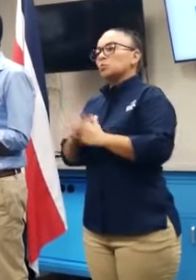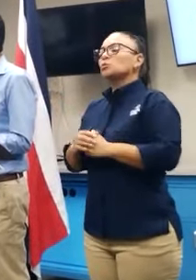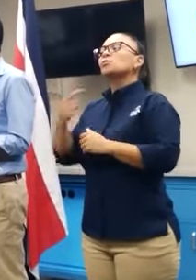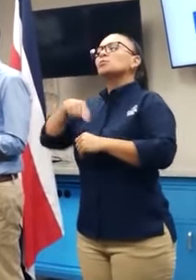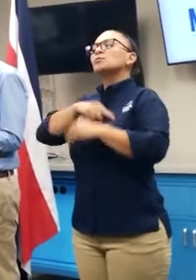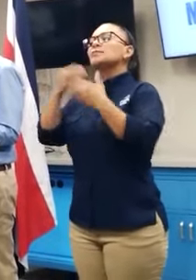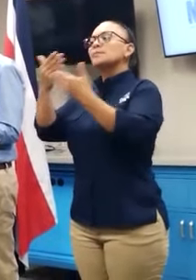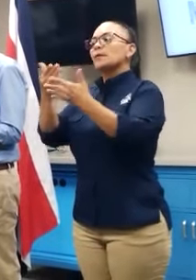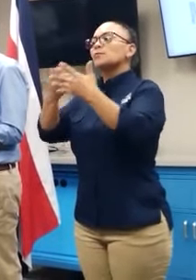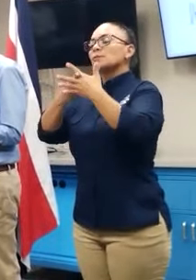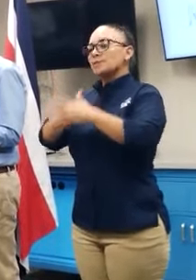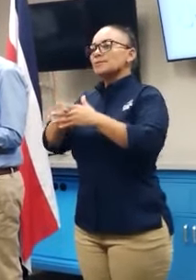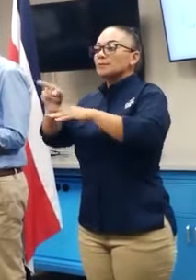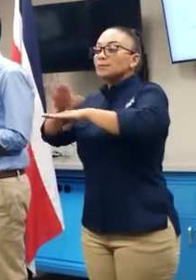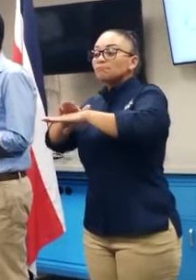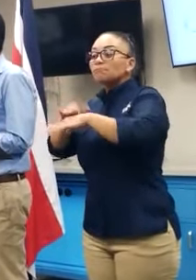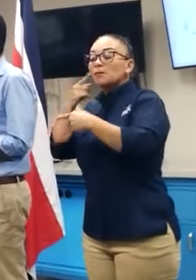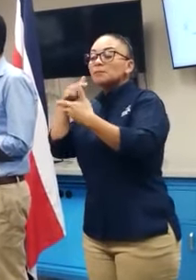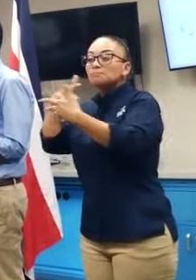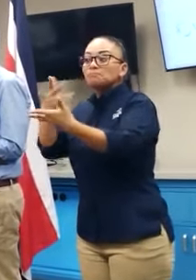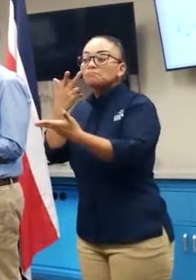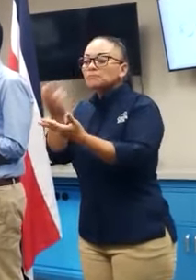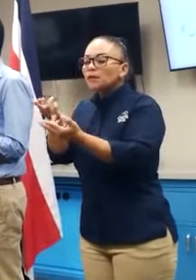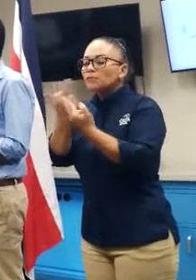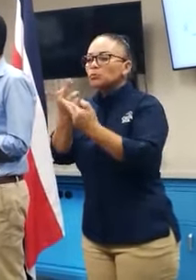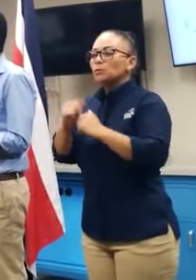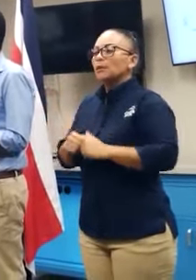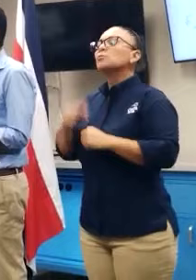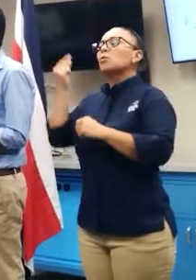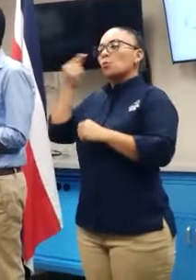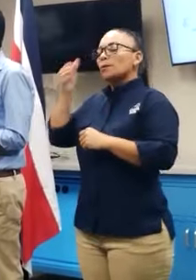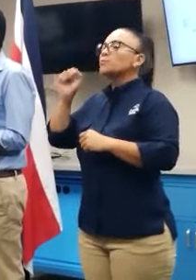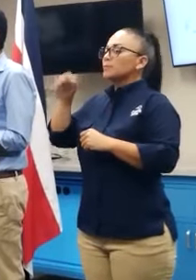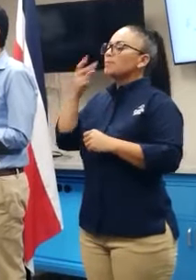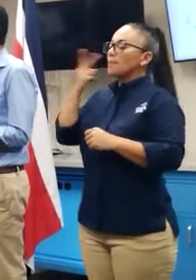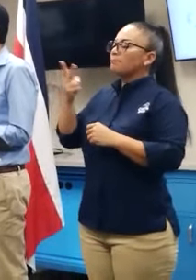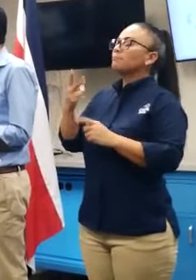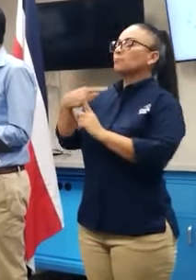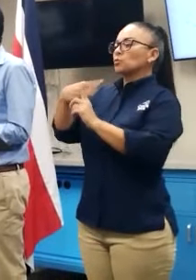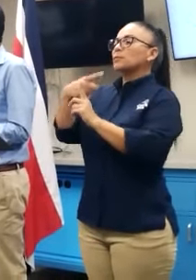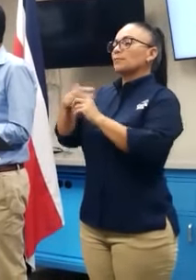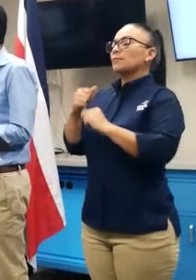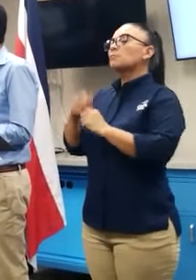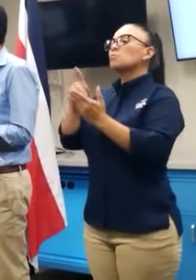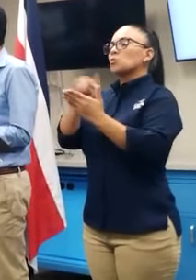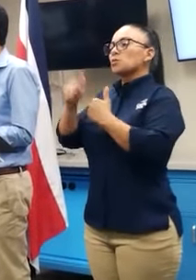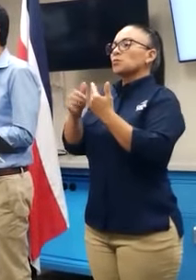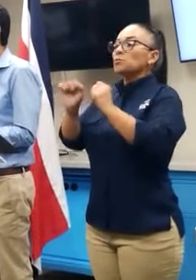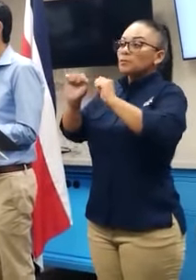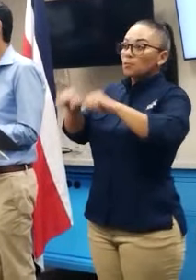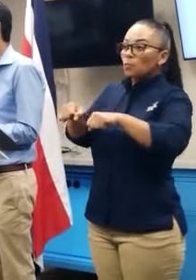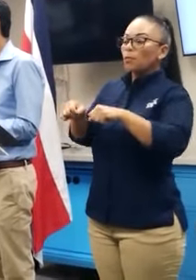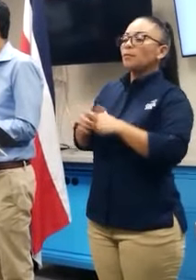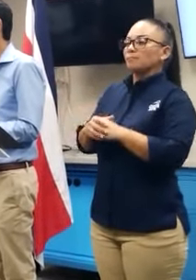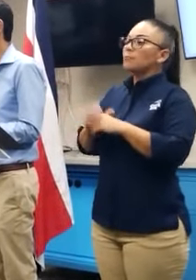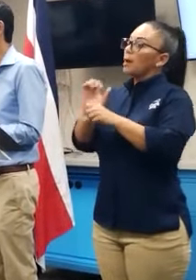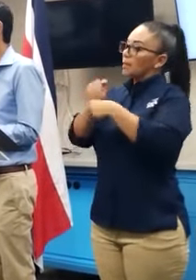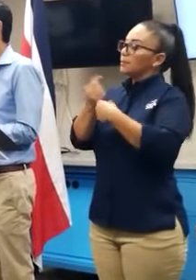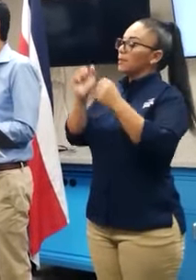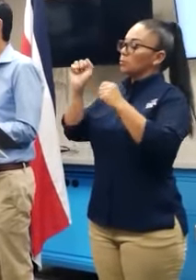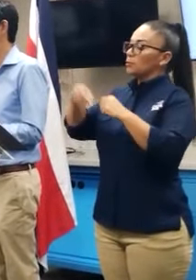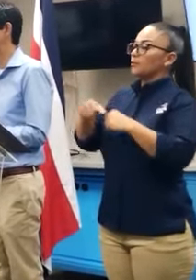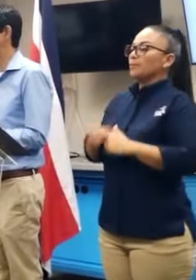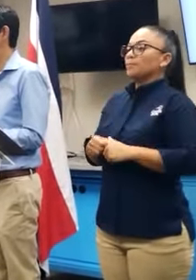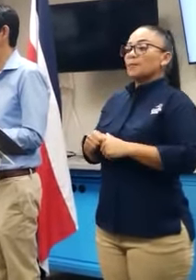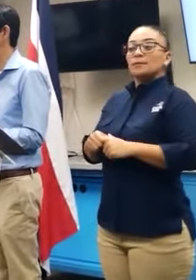espera de que inicie esa factibilidad y ver cómo salen los resultados, pero el gobierno sí ve positivamente si el proyecto fuera factible hacerlo. Si